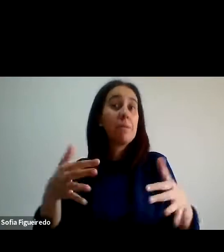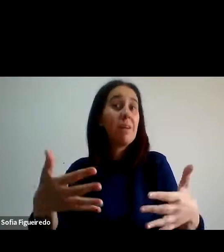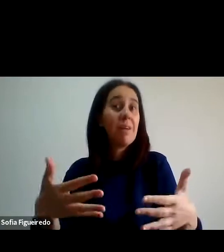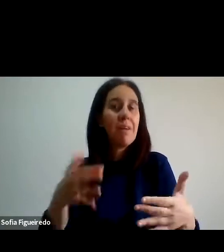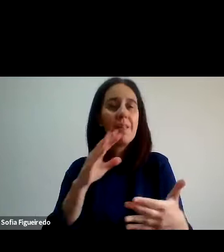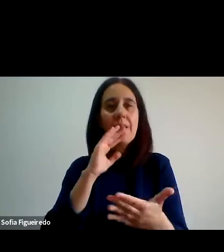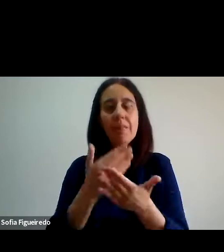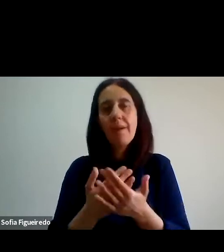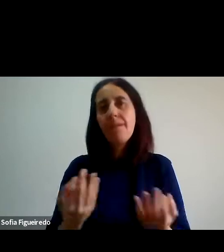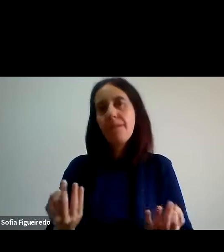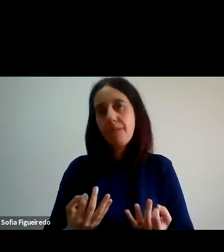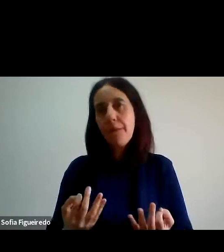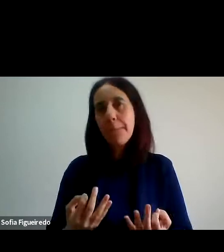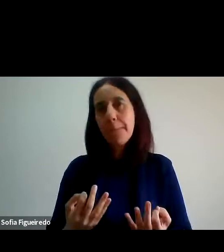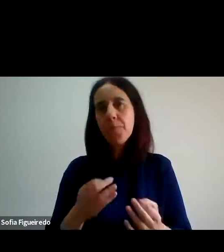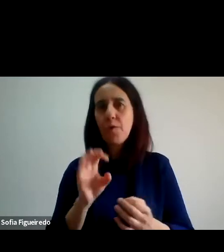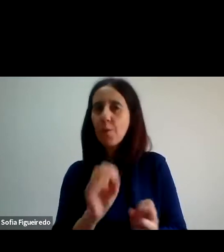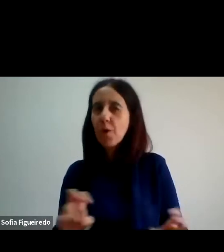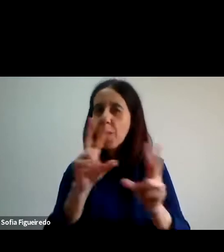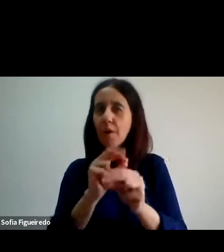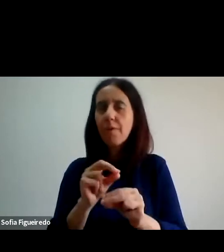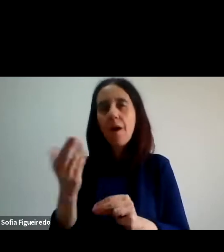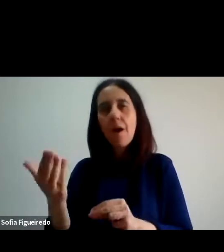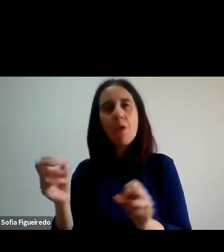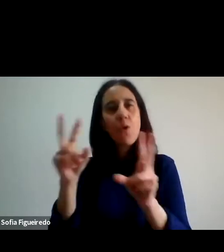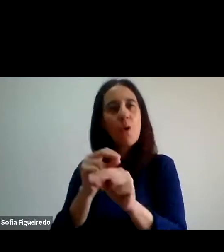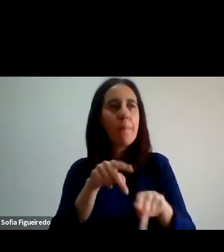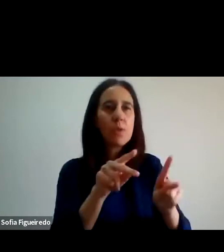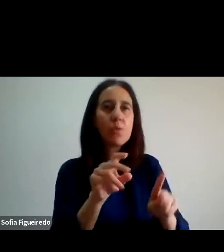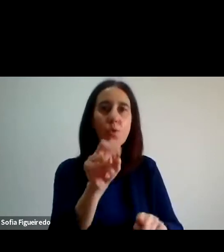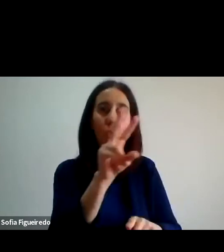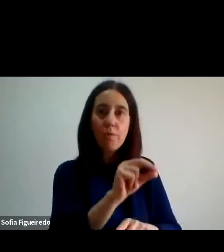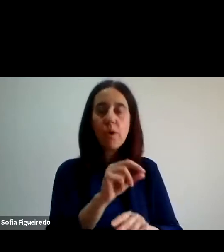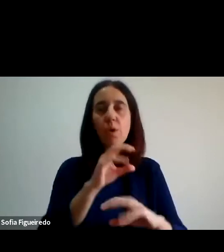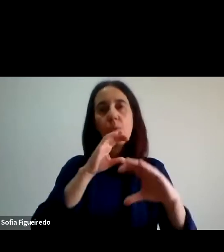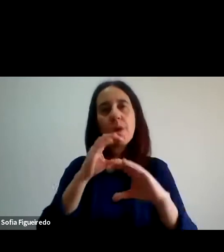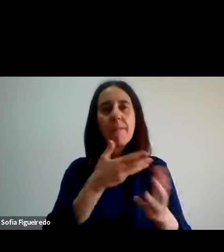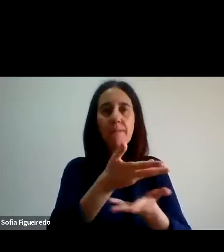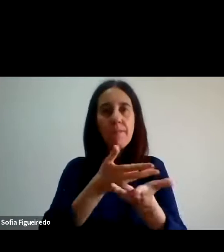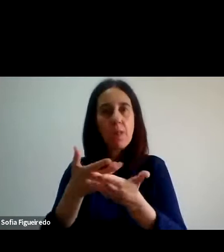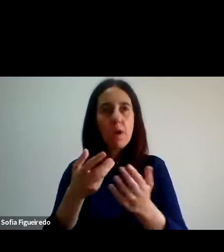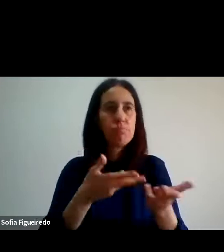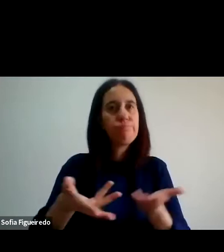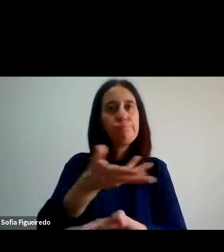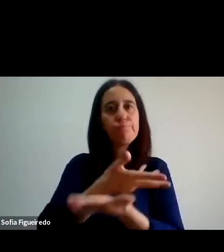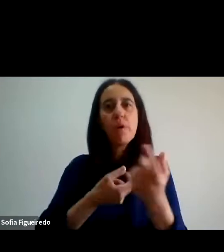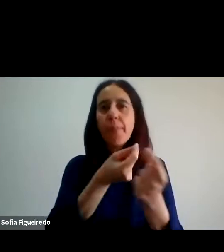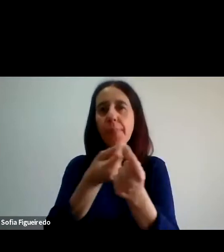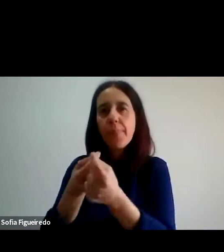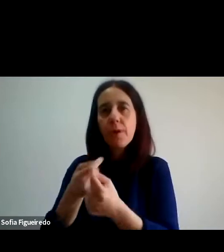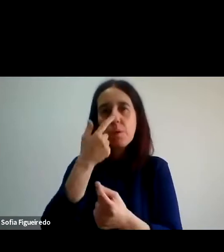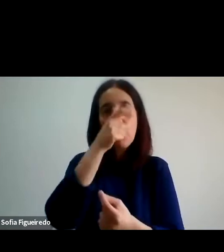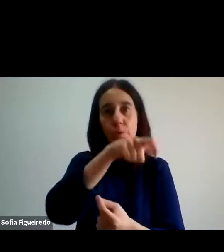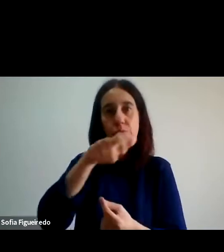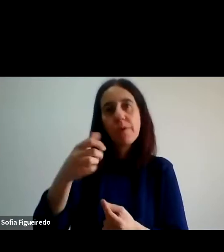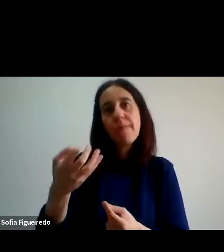proporciona, efetivamente, novas formas, novos canais, novos métodos de comunicar, de falarmos com os outros, nos aproximarmos dos outros, mesmo